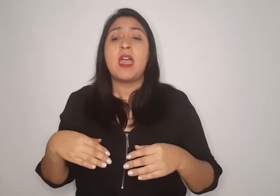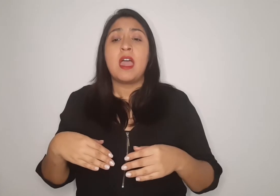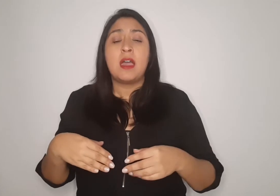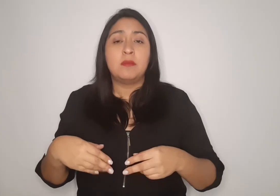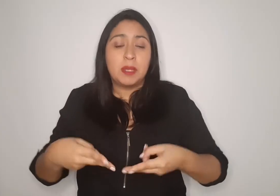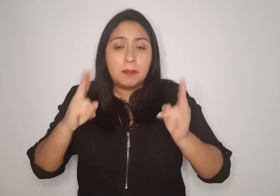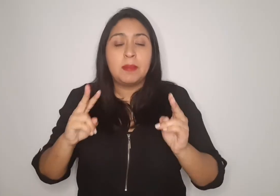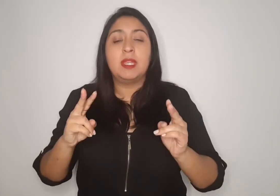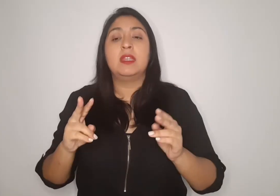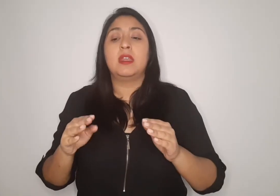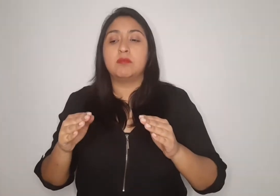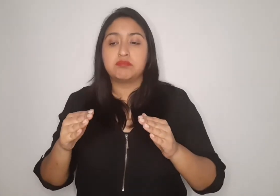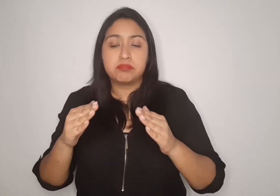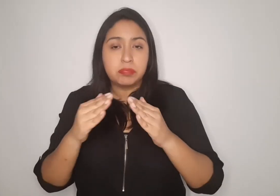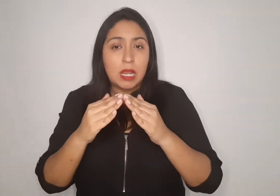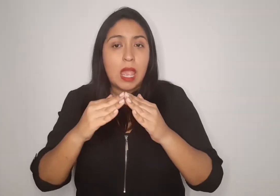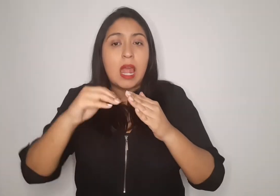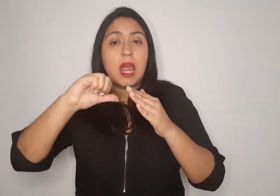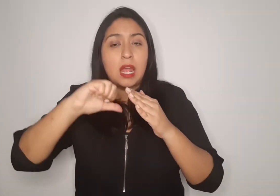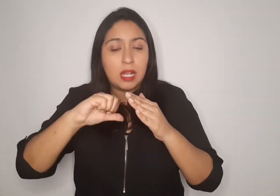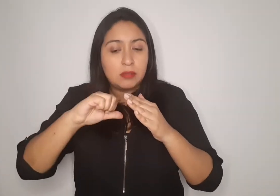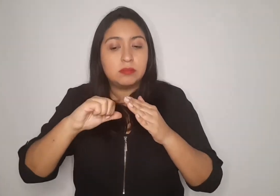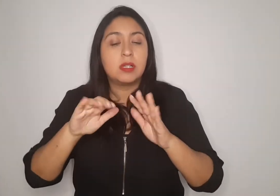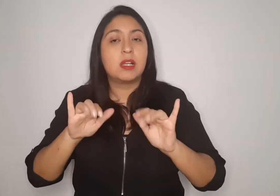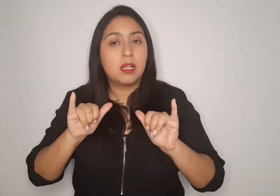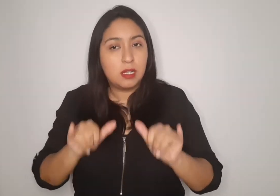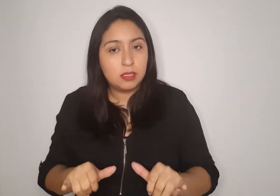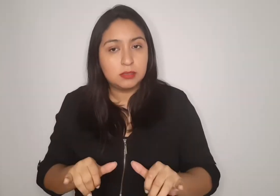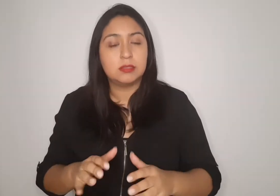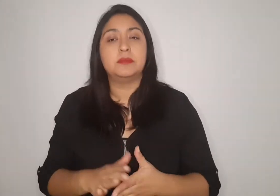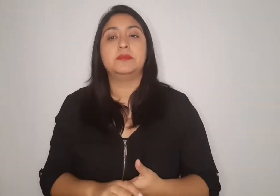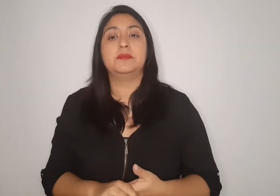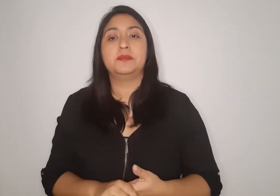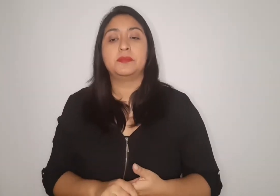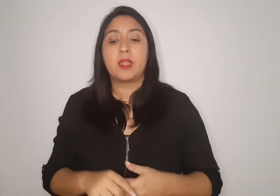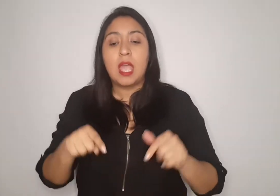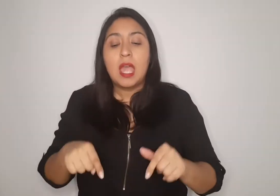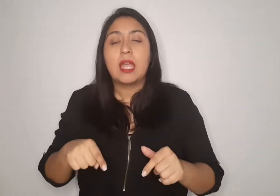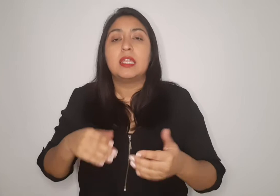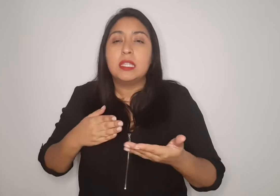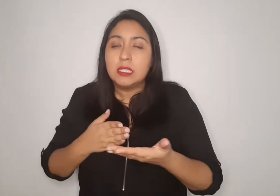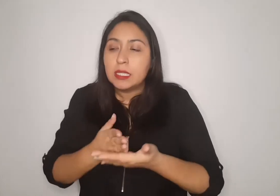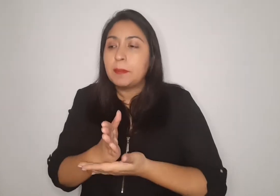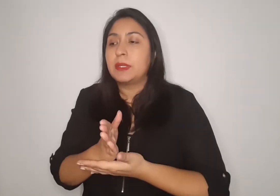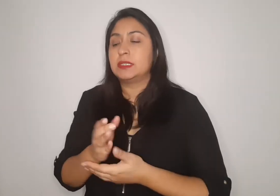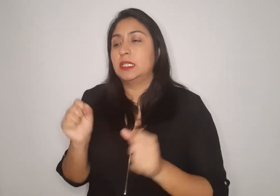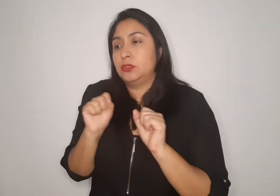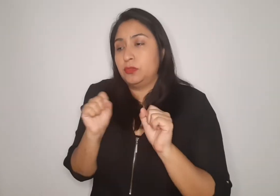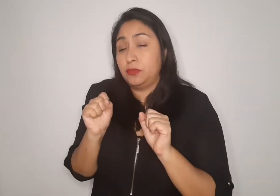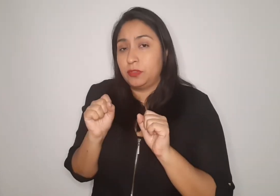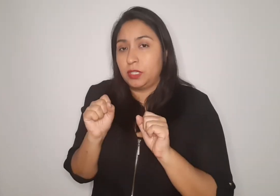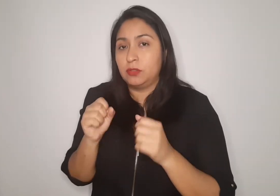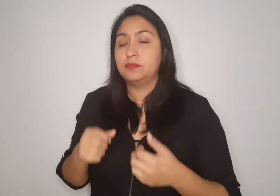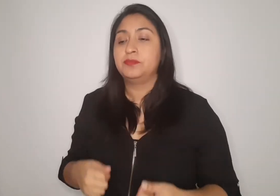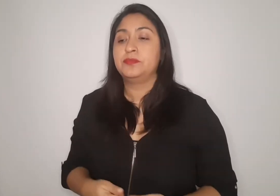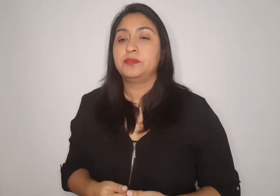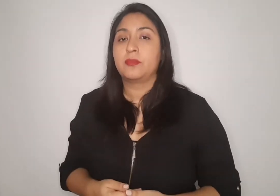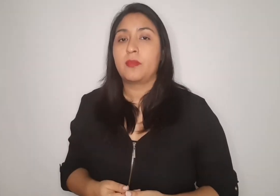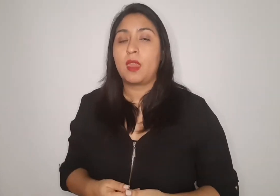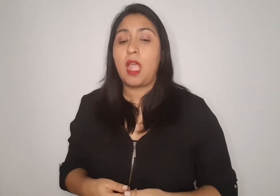se quede más en casa. Bueno, por acá ya está empezando a hacer algo más de frío. Claro. Bueno, vamos a iniciar